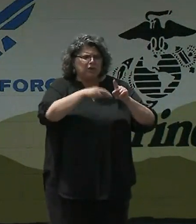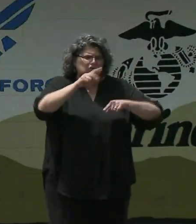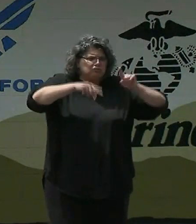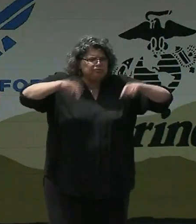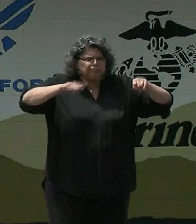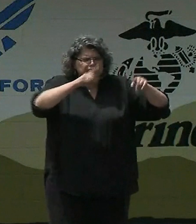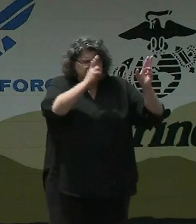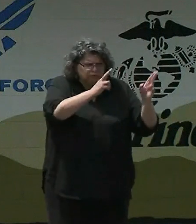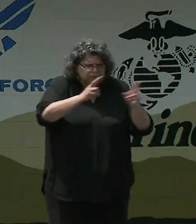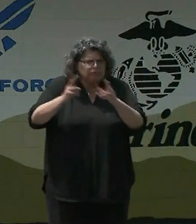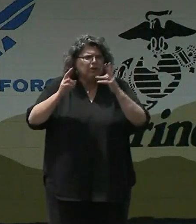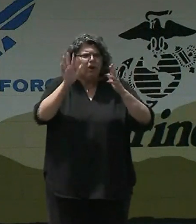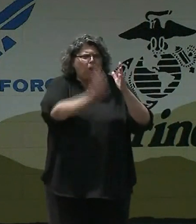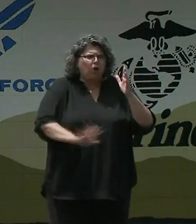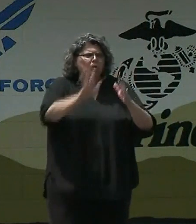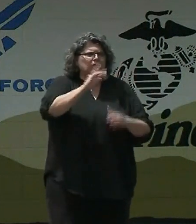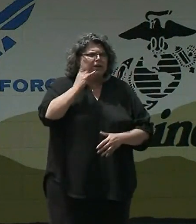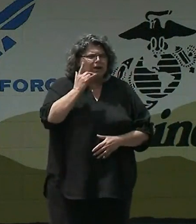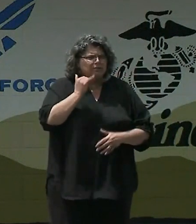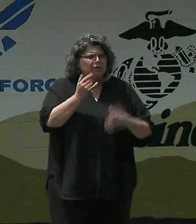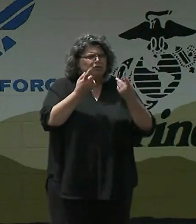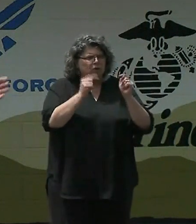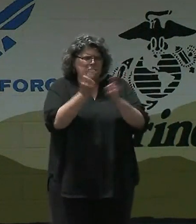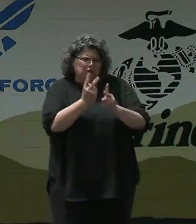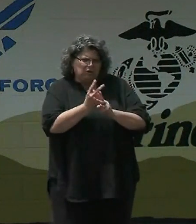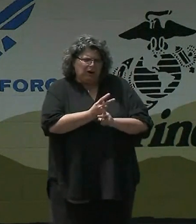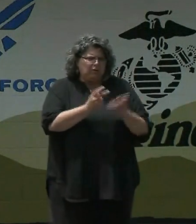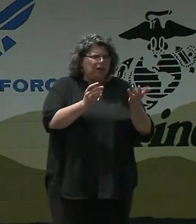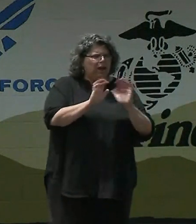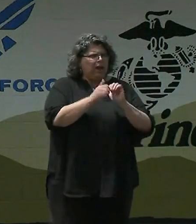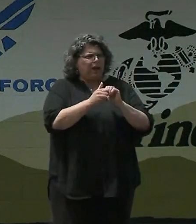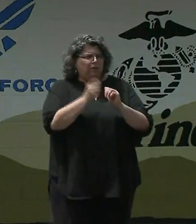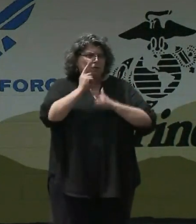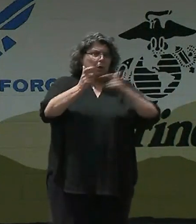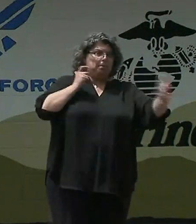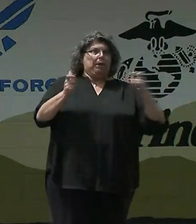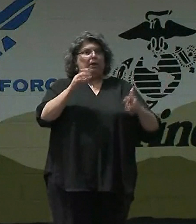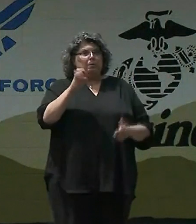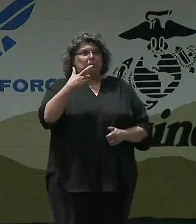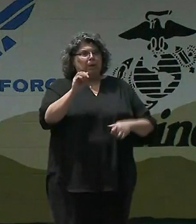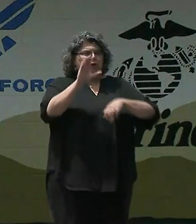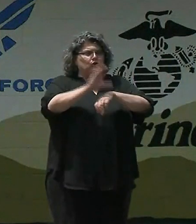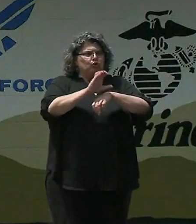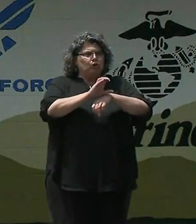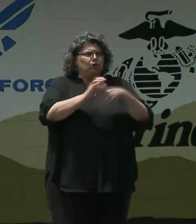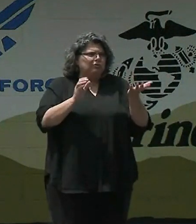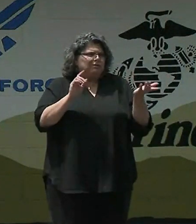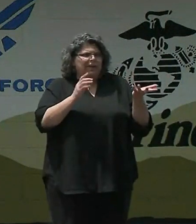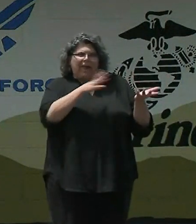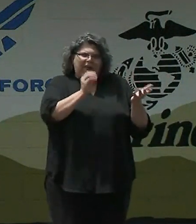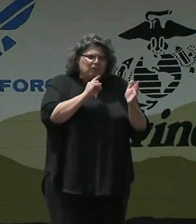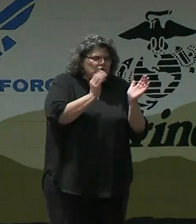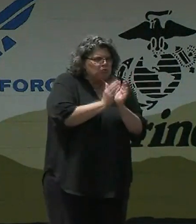nous avons travaillé avec l'ensemble des communautés religieuses et avec leurs dirigeants dans tous les secteurs de l'état nous avons travaillé sur la base d'une